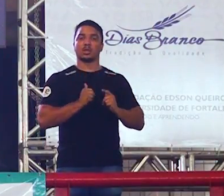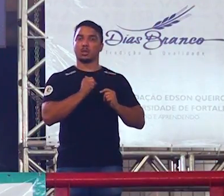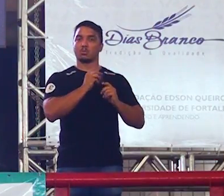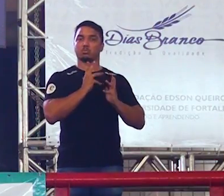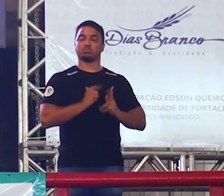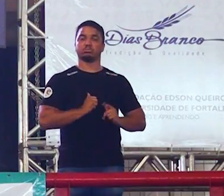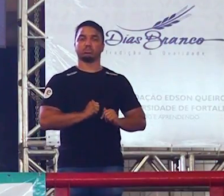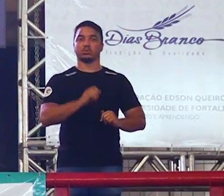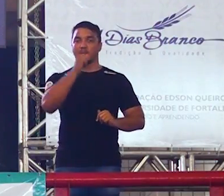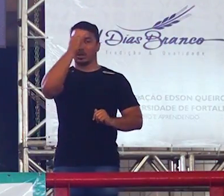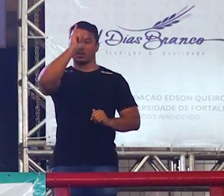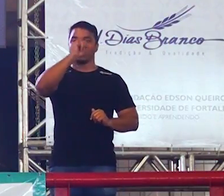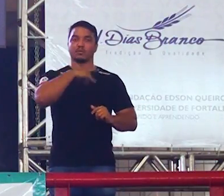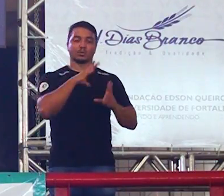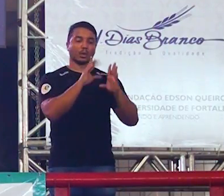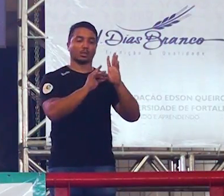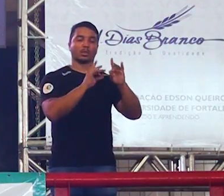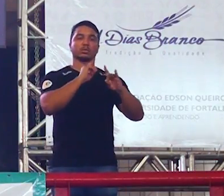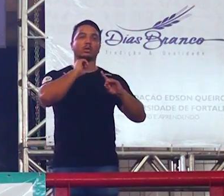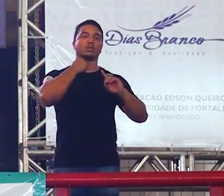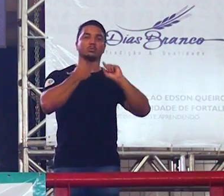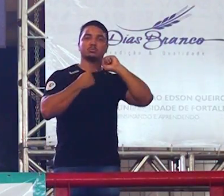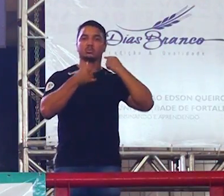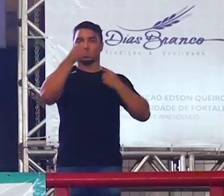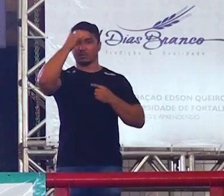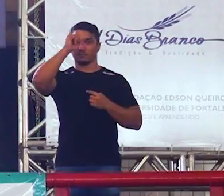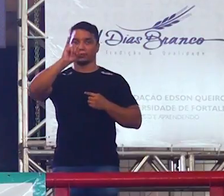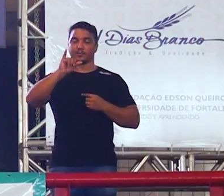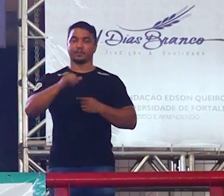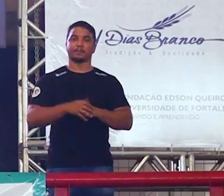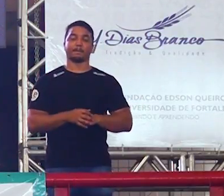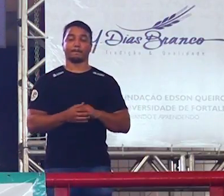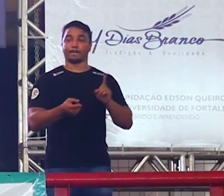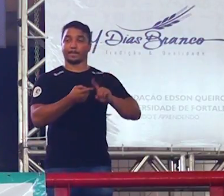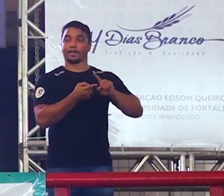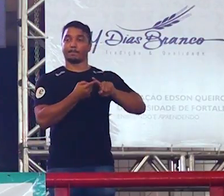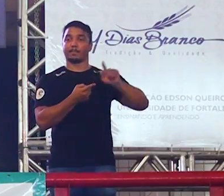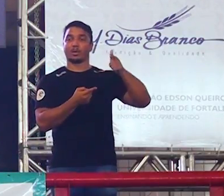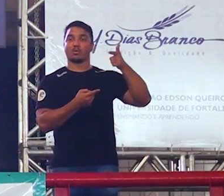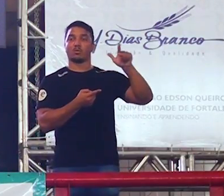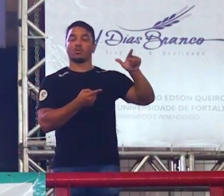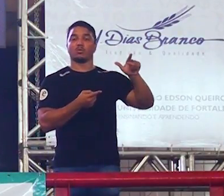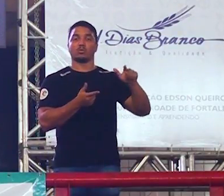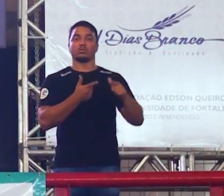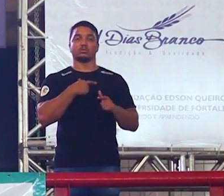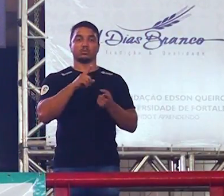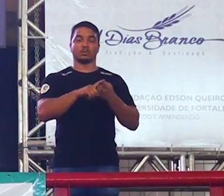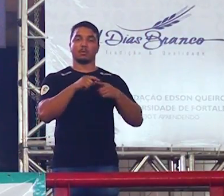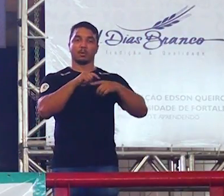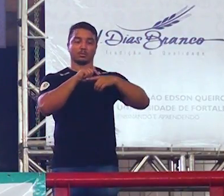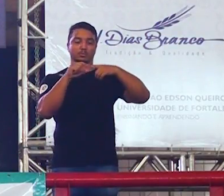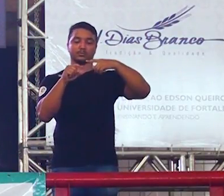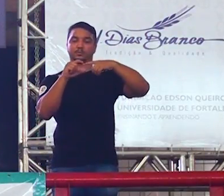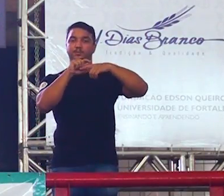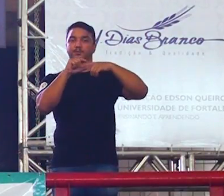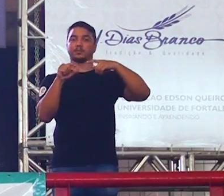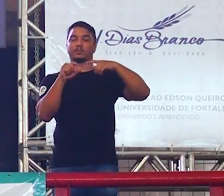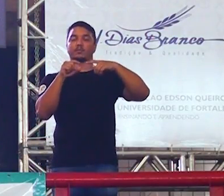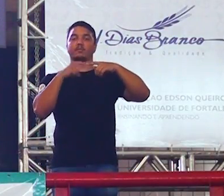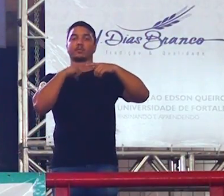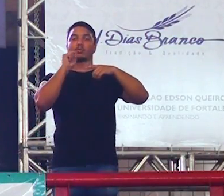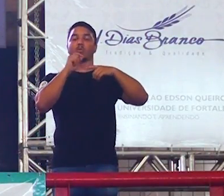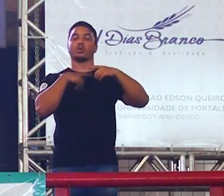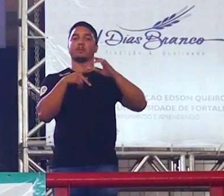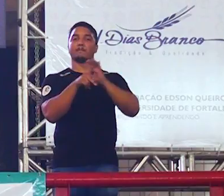estéril, não haja nenhum tipo de contaminação. Depois, nós temos quem? O pênis. Esse pênis é